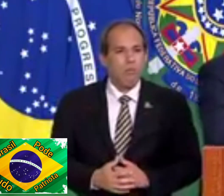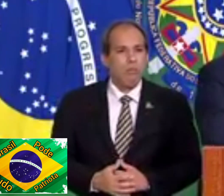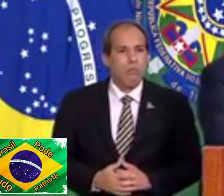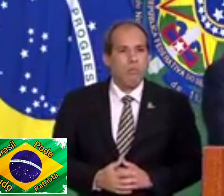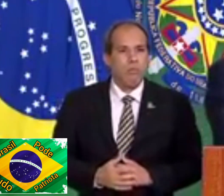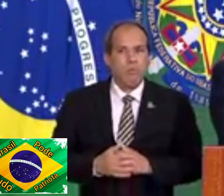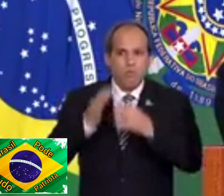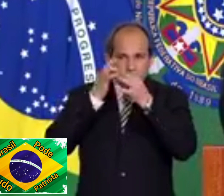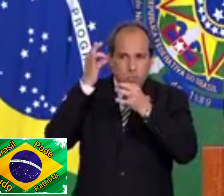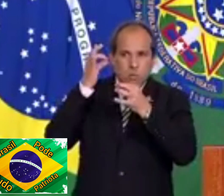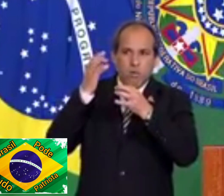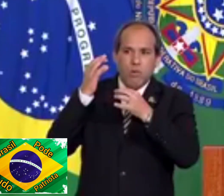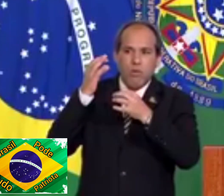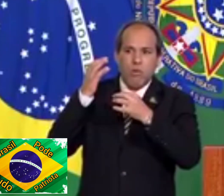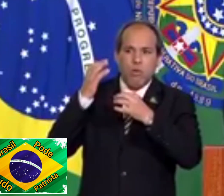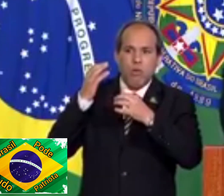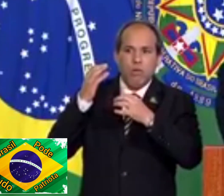frouxo.